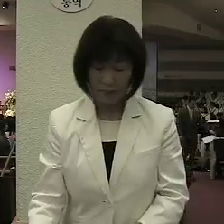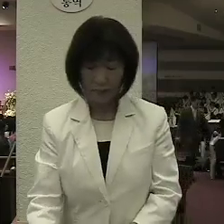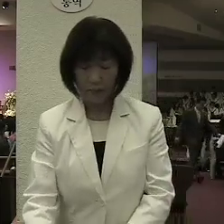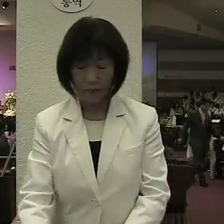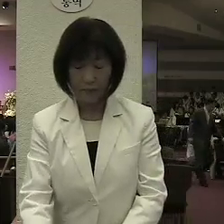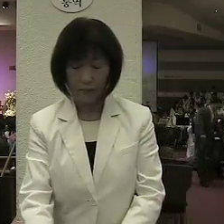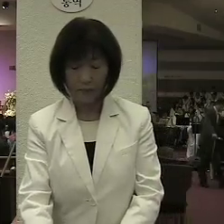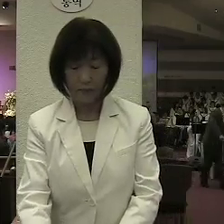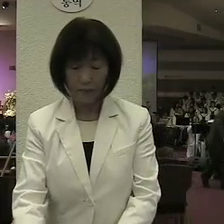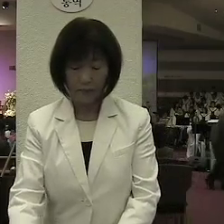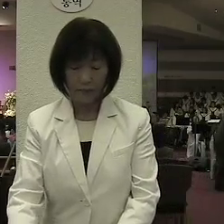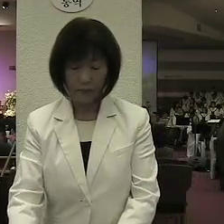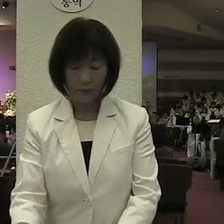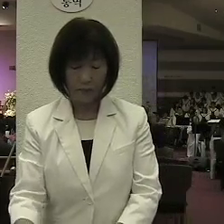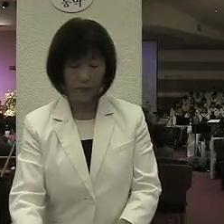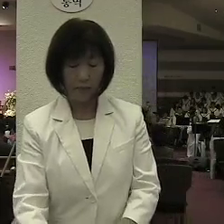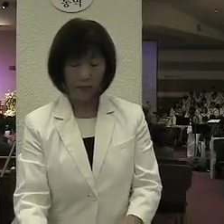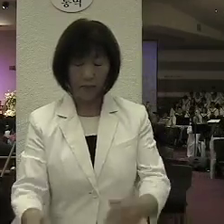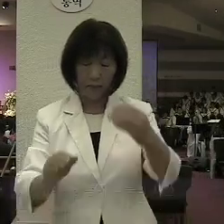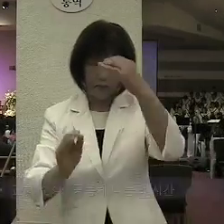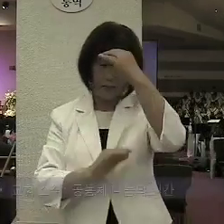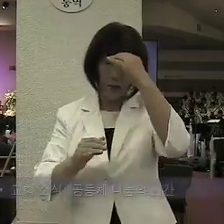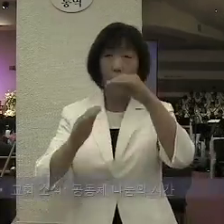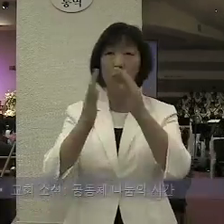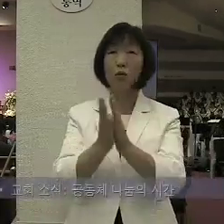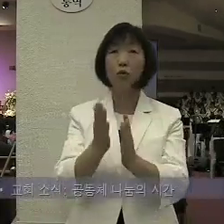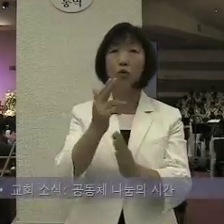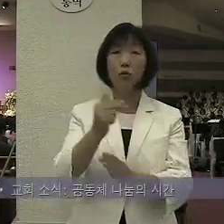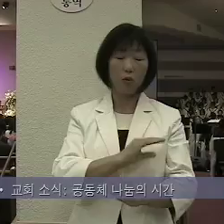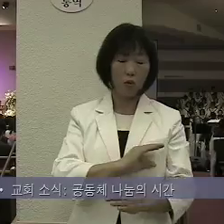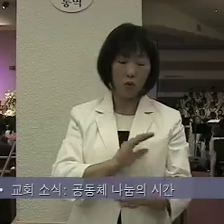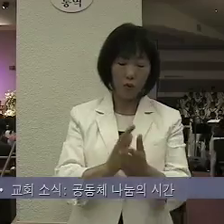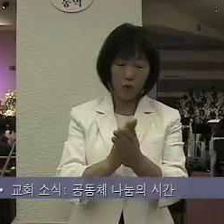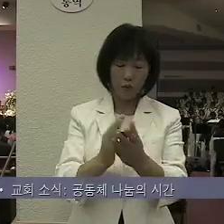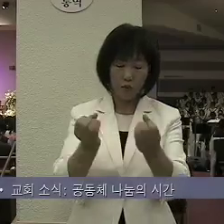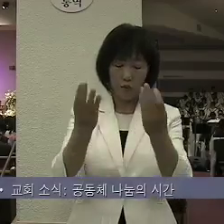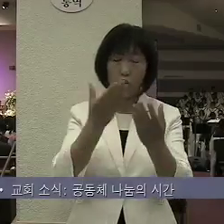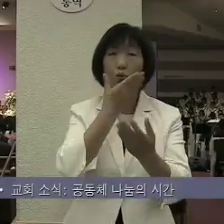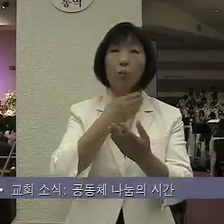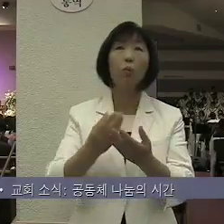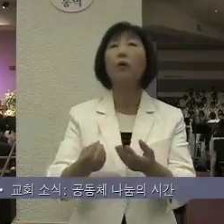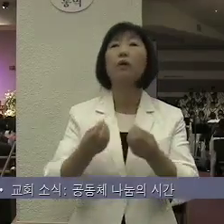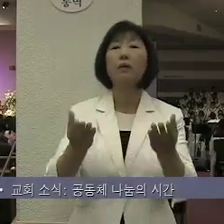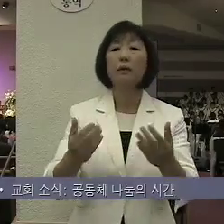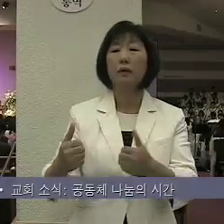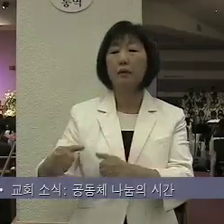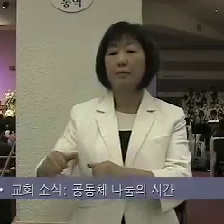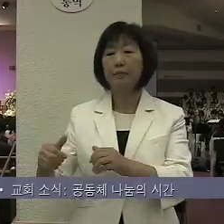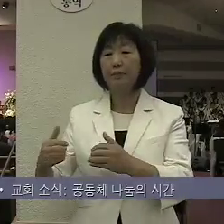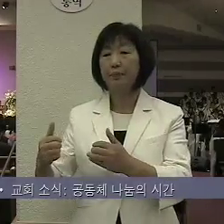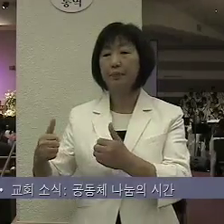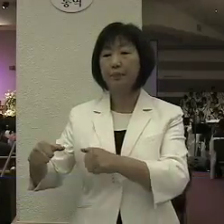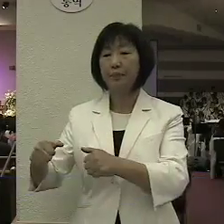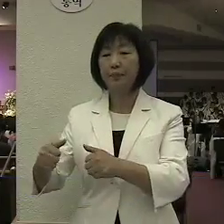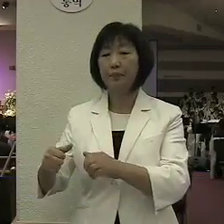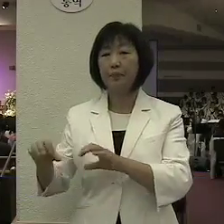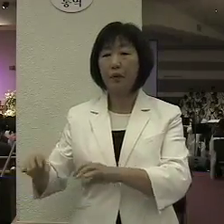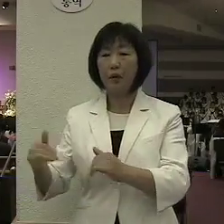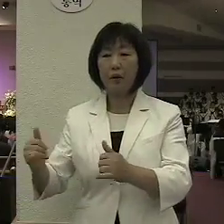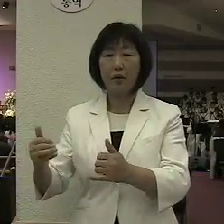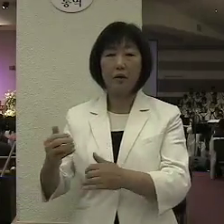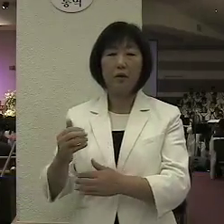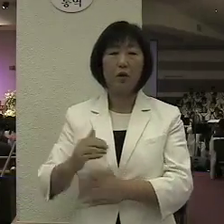주일 예배에 참여하신 모든 성도들을 주님의 이름으로 환영하며 축복합니다. 우리 옆에 분과 함께 인사하시겠습니다. 우리 주님